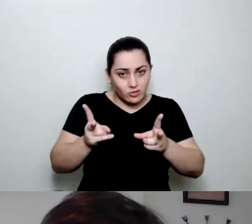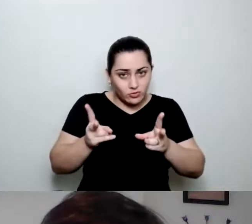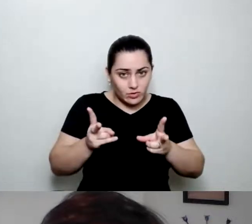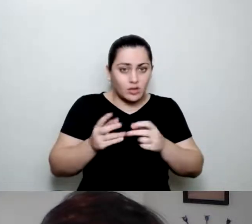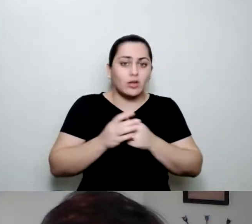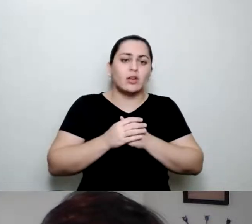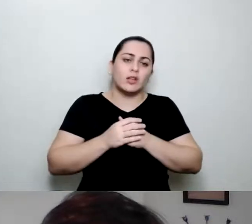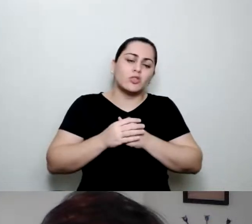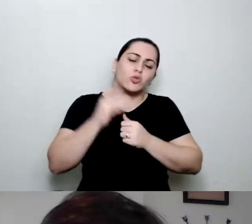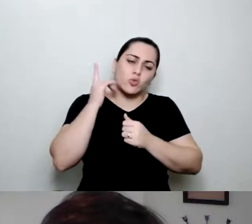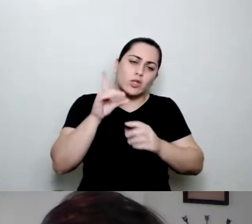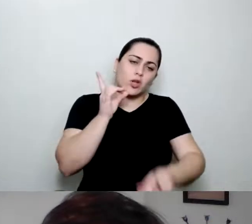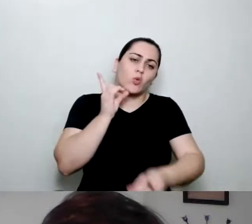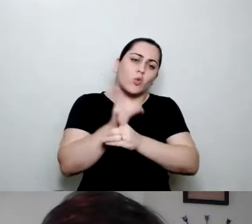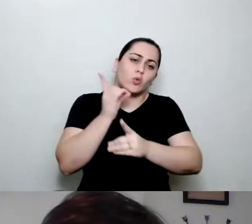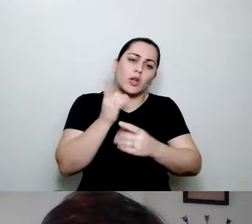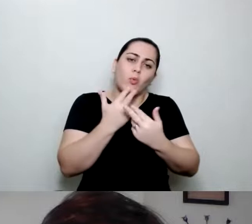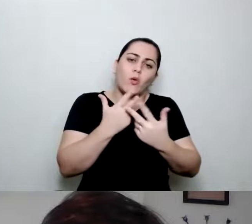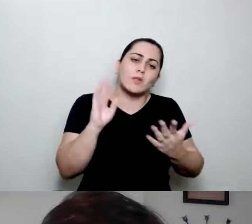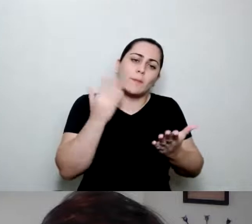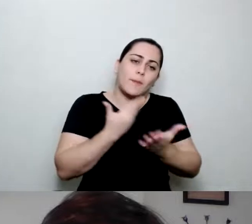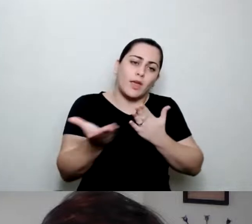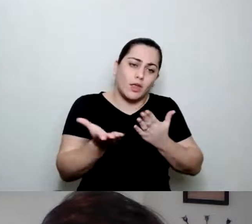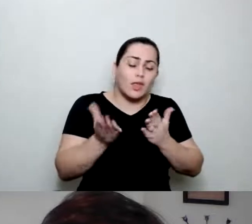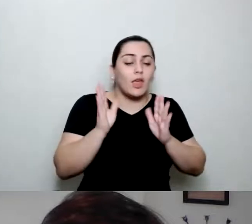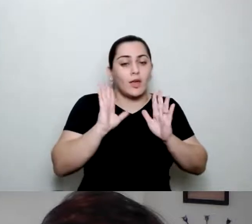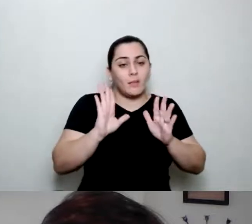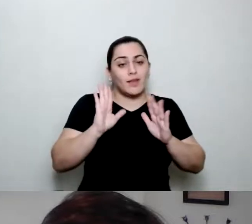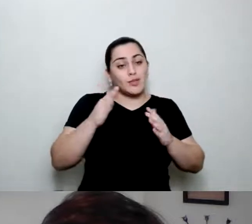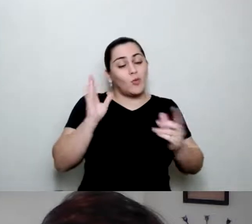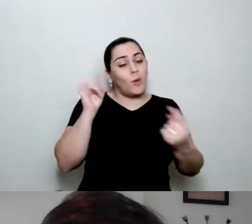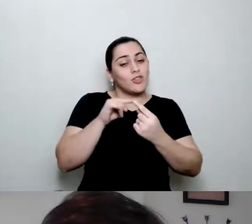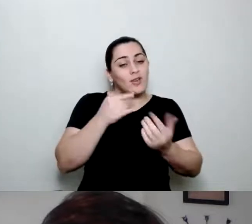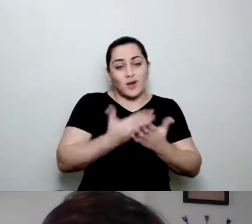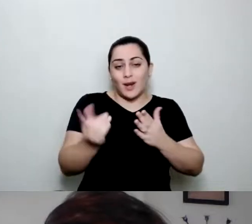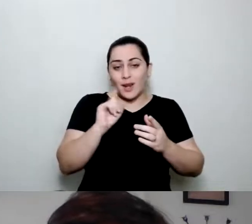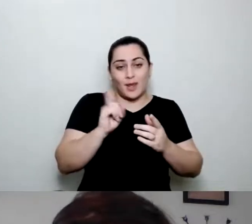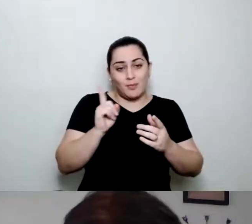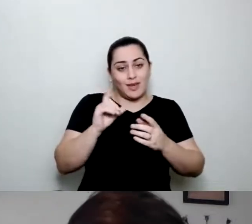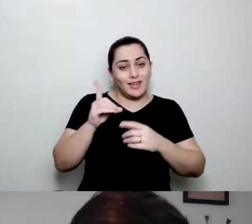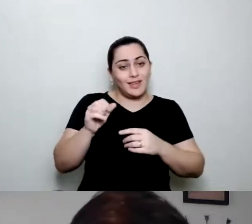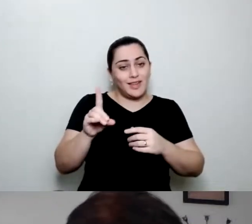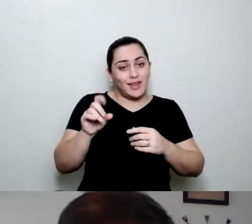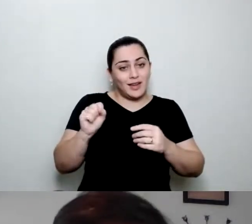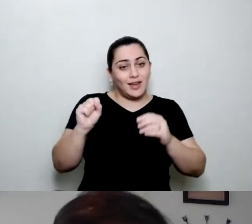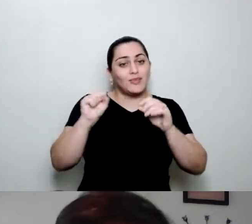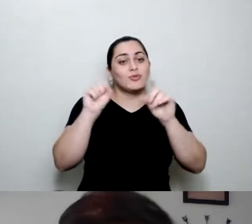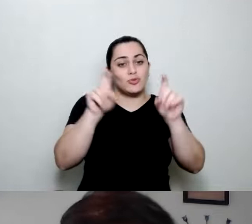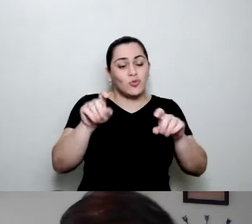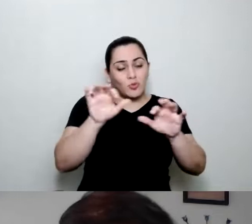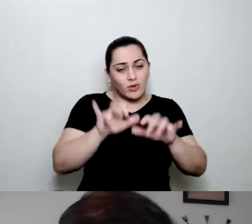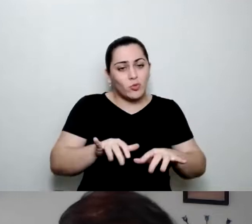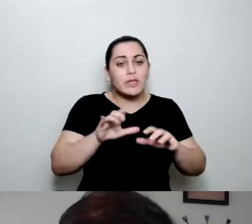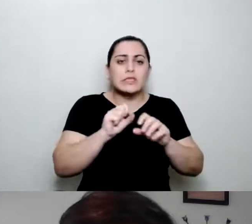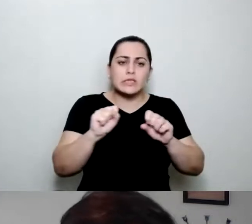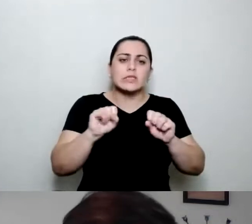e dá para achar alguma coisa que você perde, mas, claro, o objetivo é não perder os metadados que referenciam os arquivos. Se você tem um bom